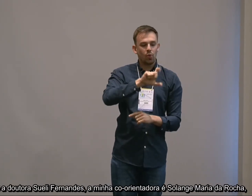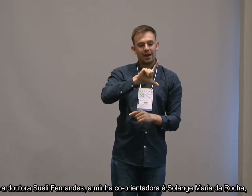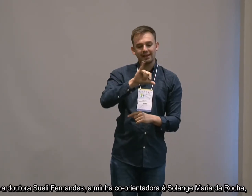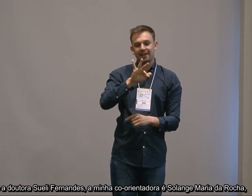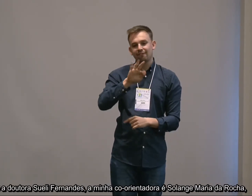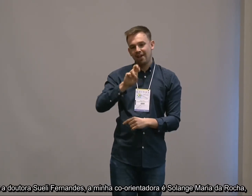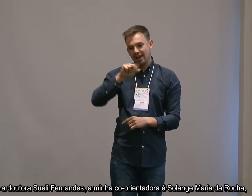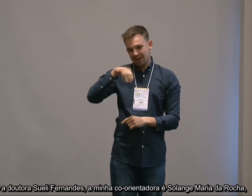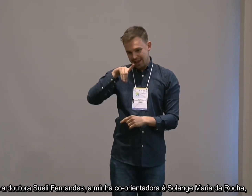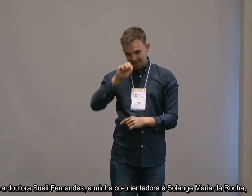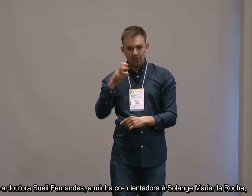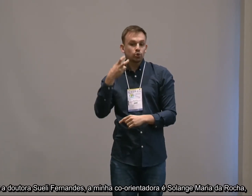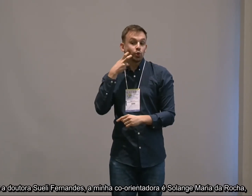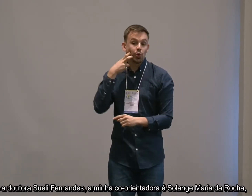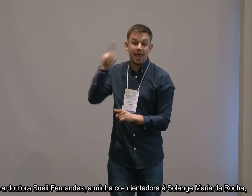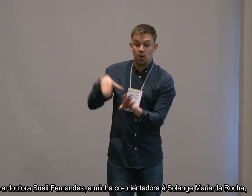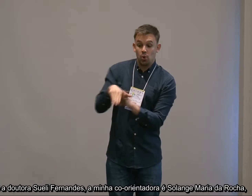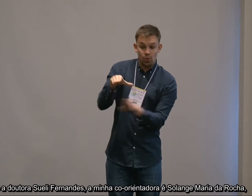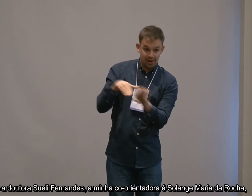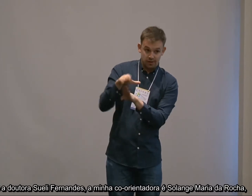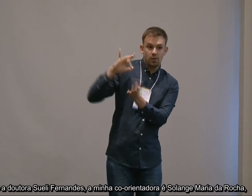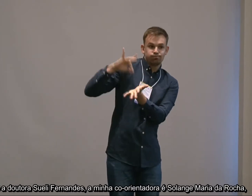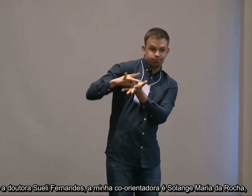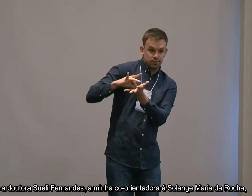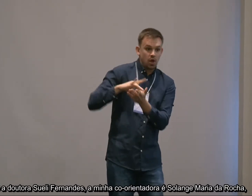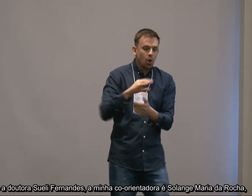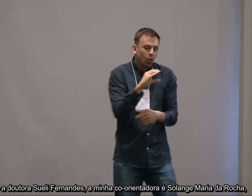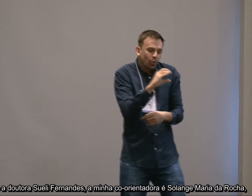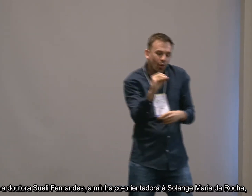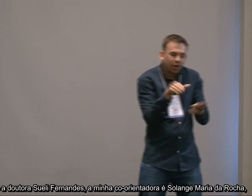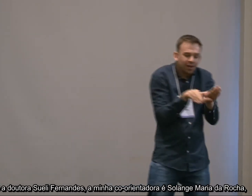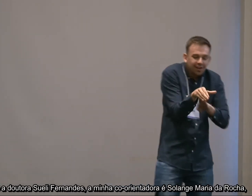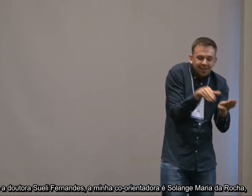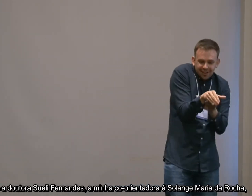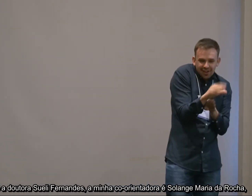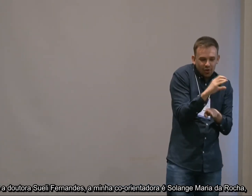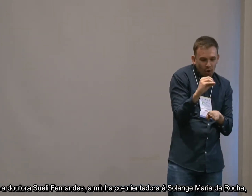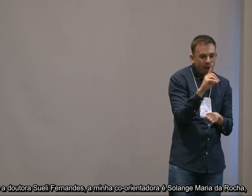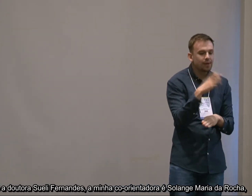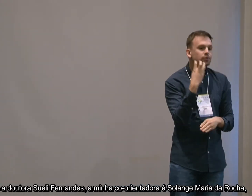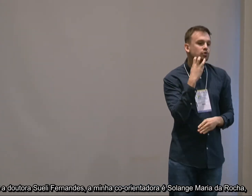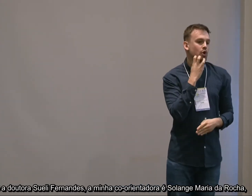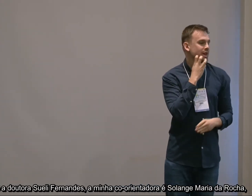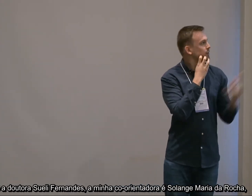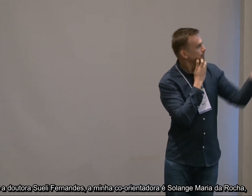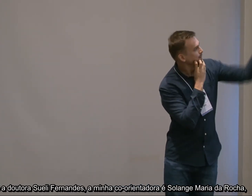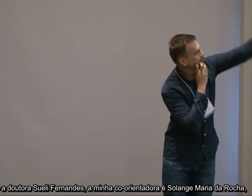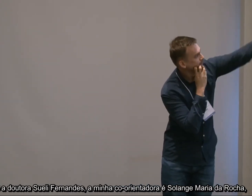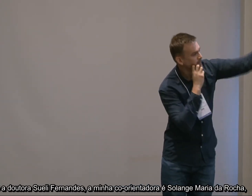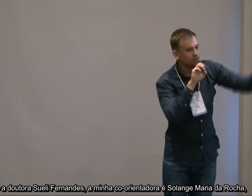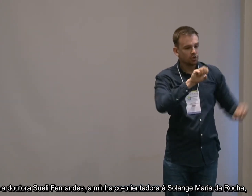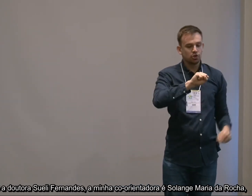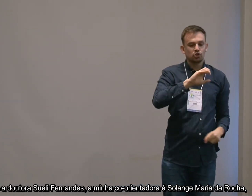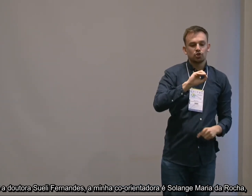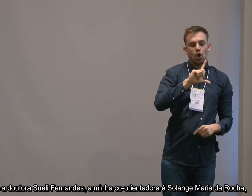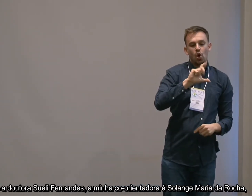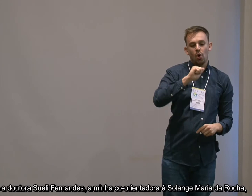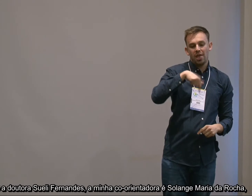Fernandes é minha orientadora e minha co-orientadora é a Solange Maria da